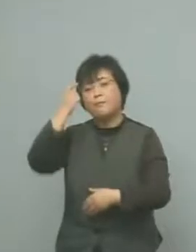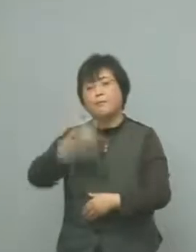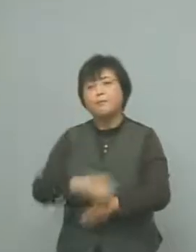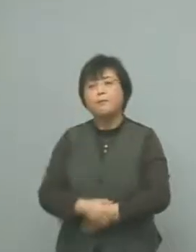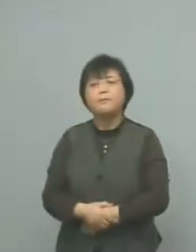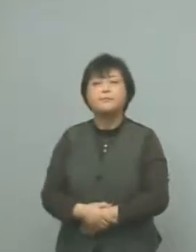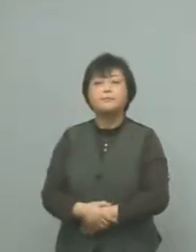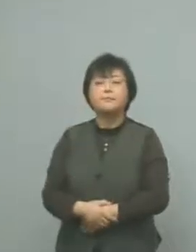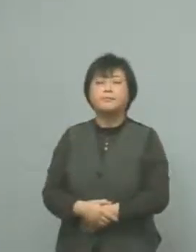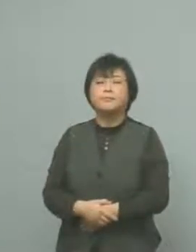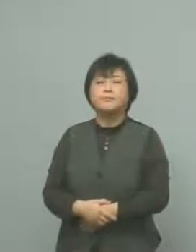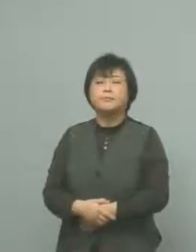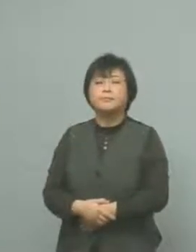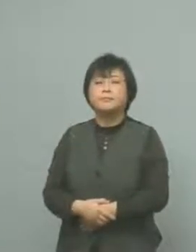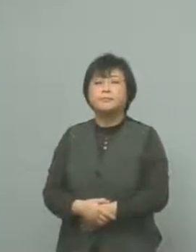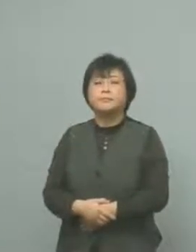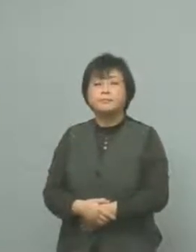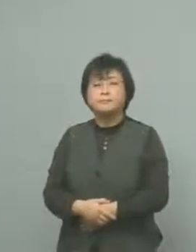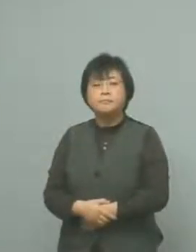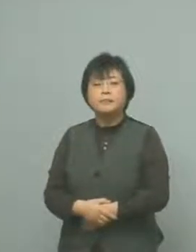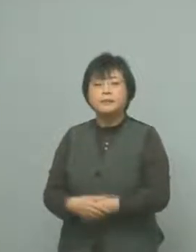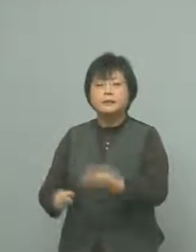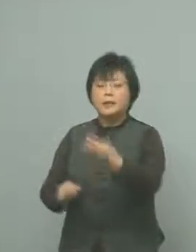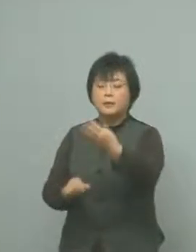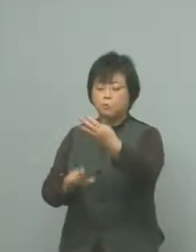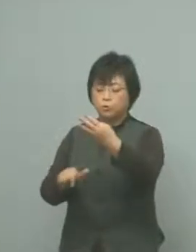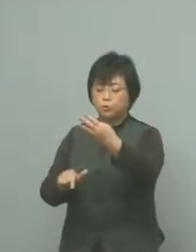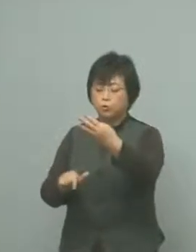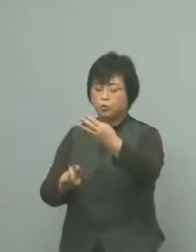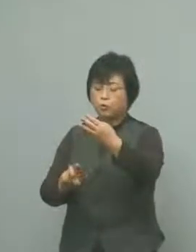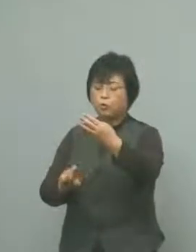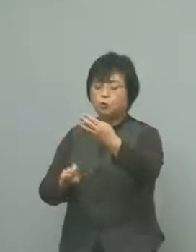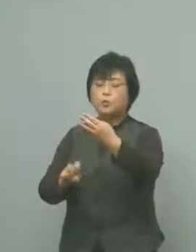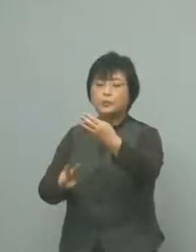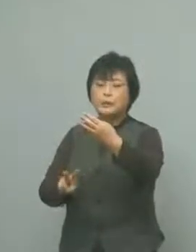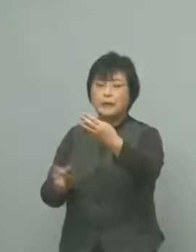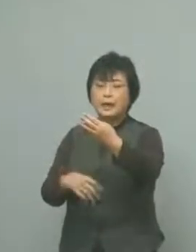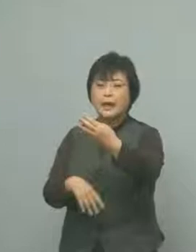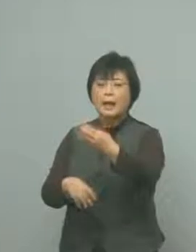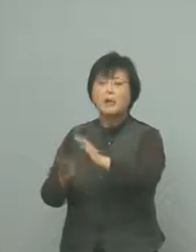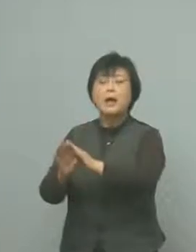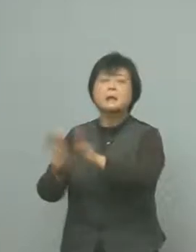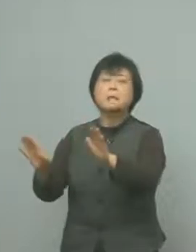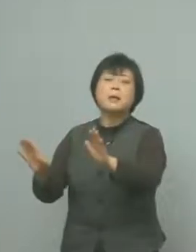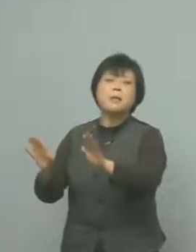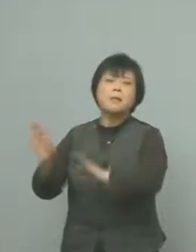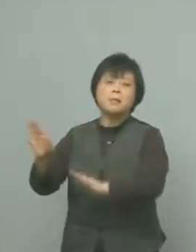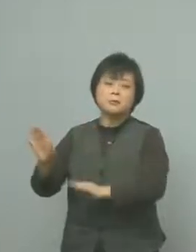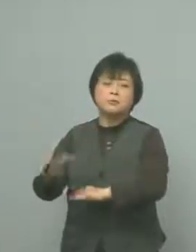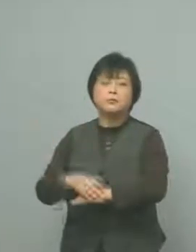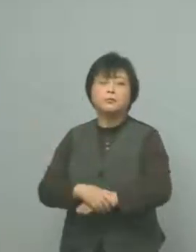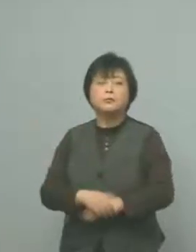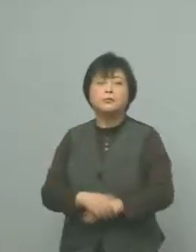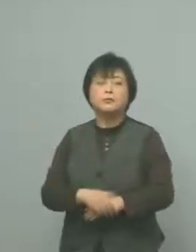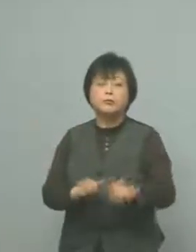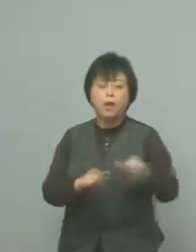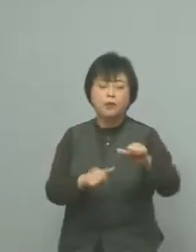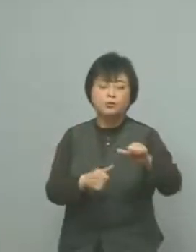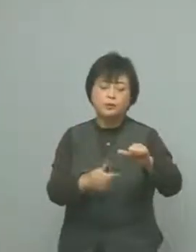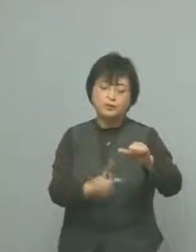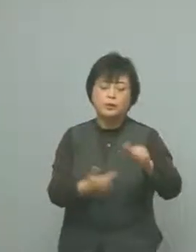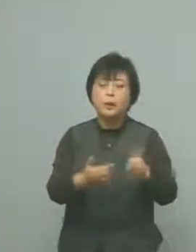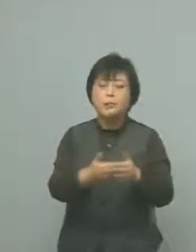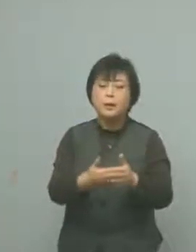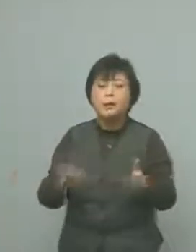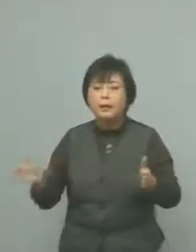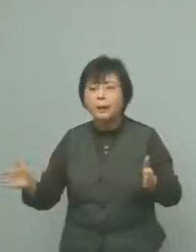ができます。さらに4月12日からイベントが始まっておりますが、5月6日